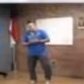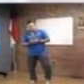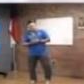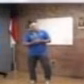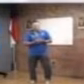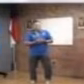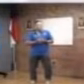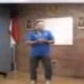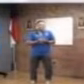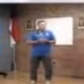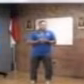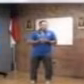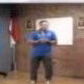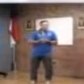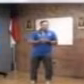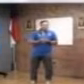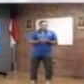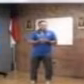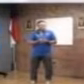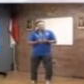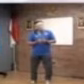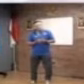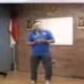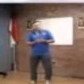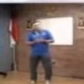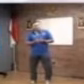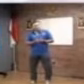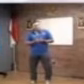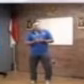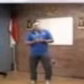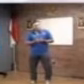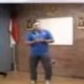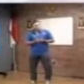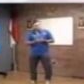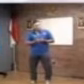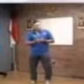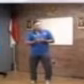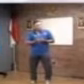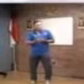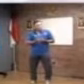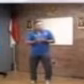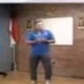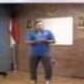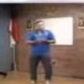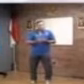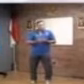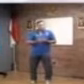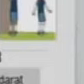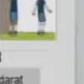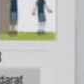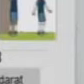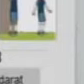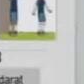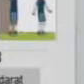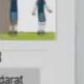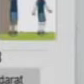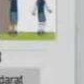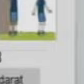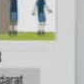kita identifikasi satu persatu. Untuk gambar yang pertama itu ada gerak dominan bertumpu, meloncat